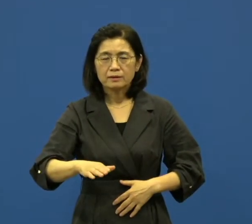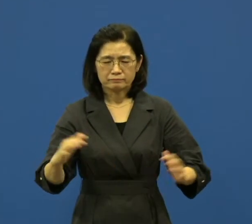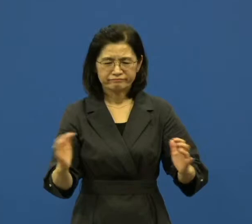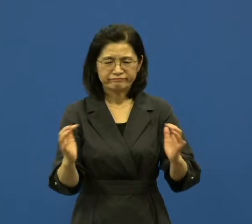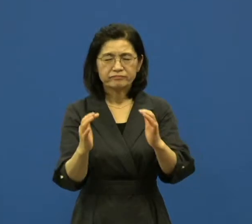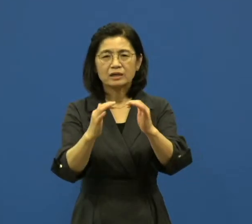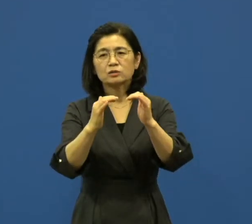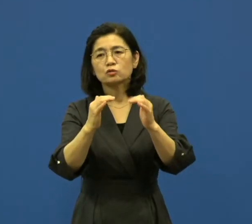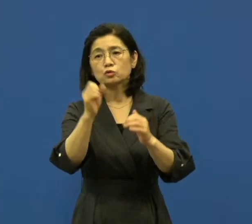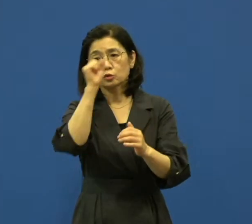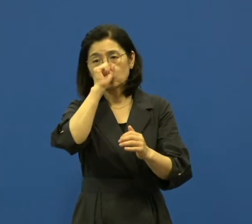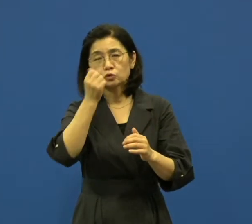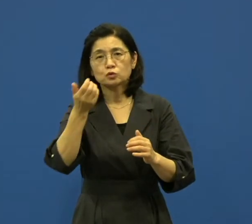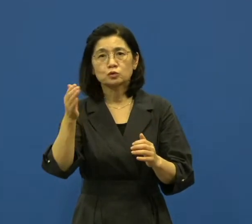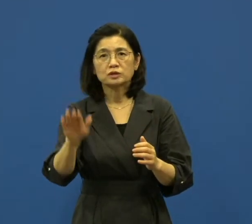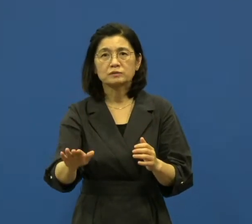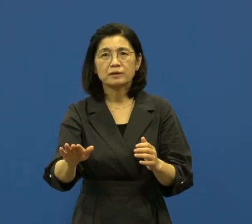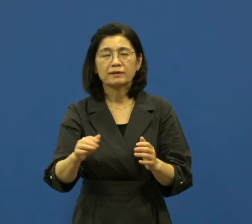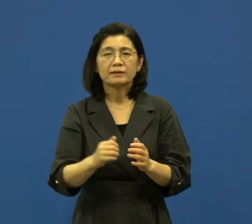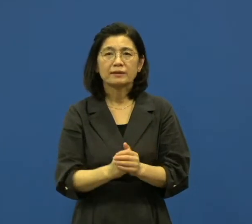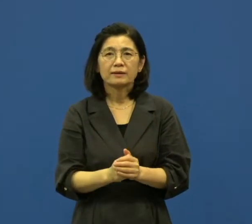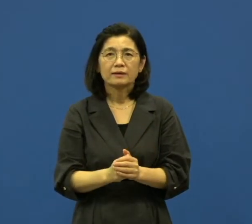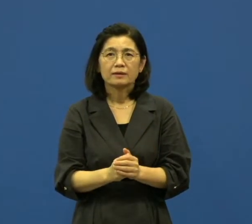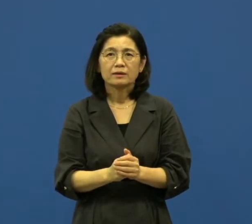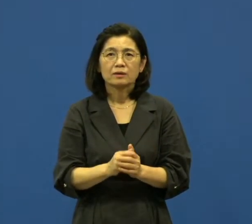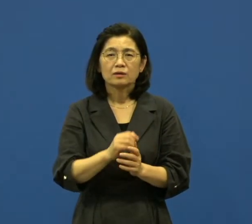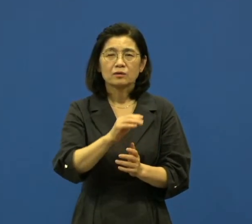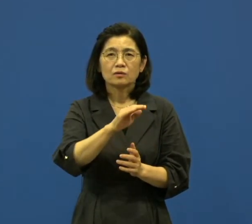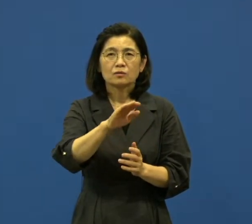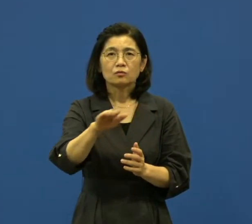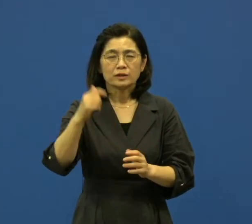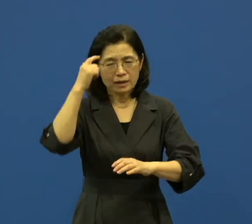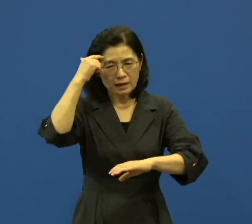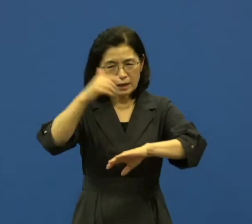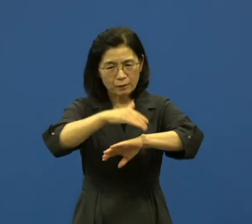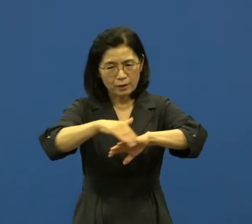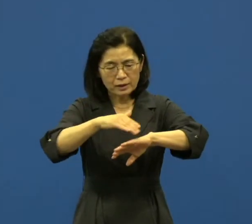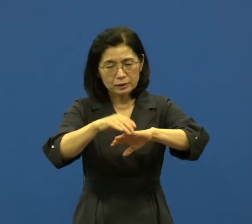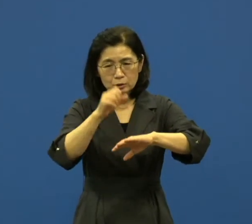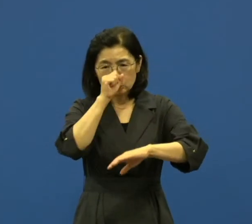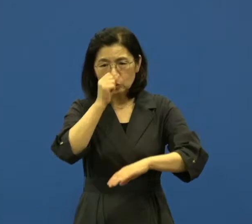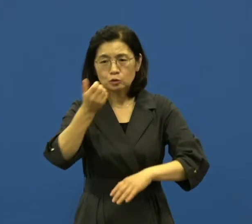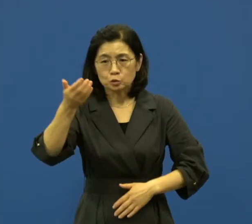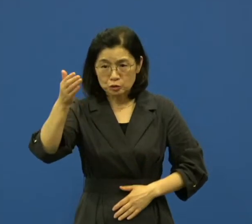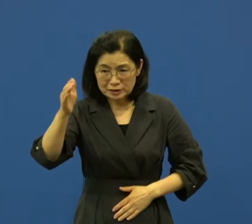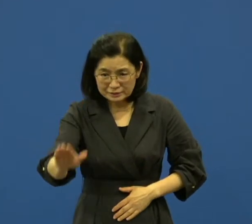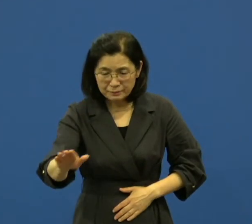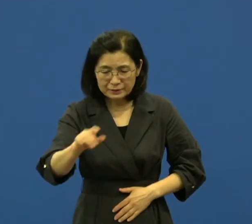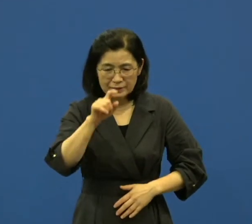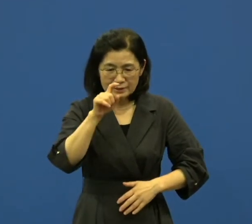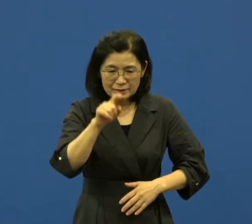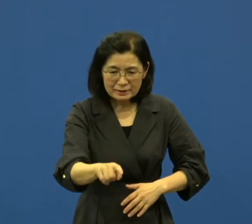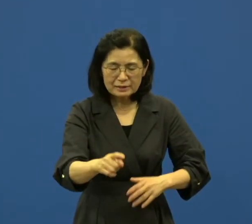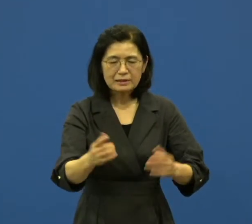좋고 무슨 우리가 계산을 하는 것도 좋은데, 만약 하나님이 함께